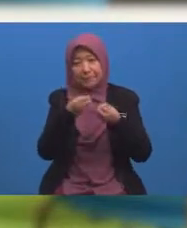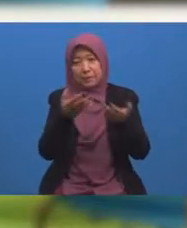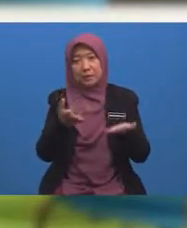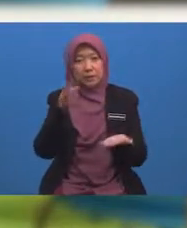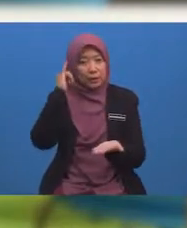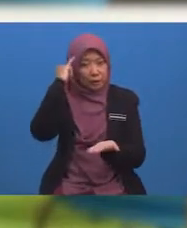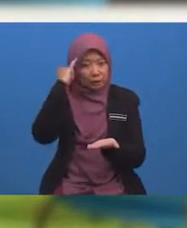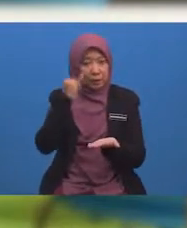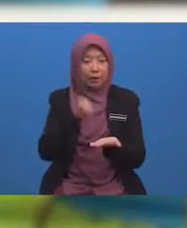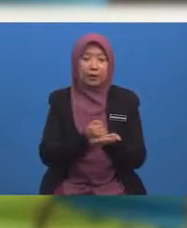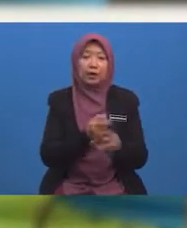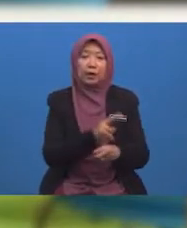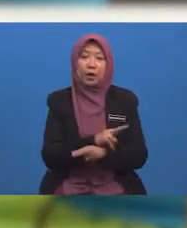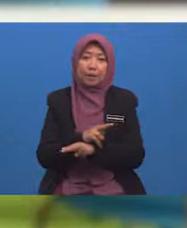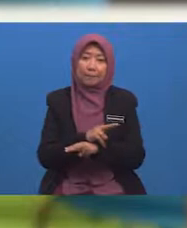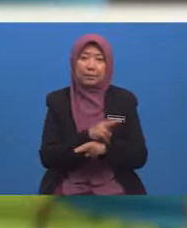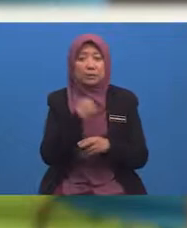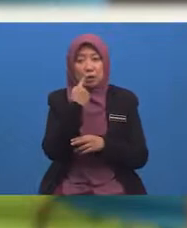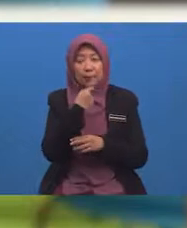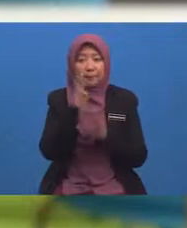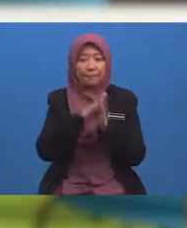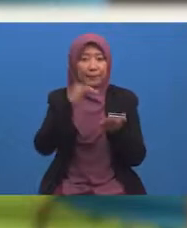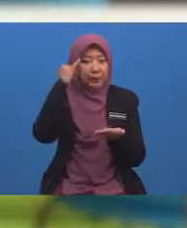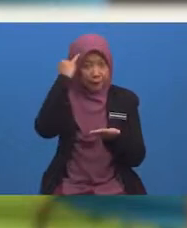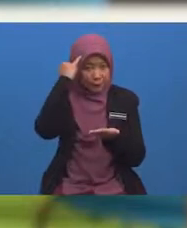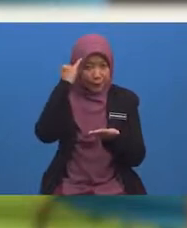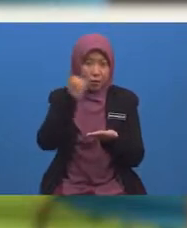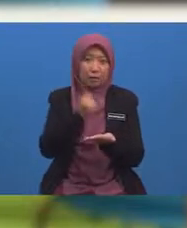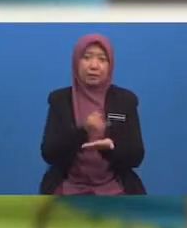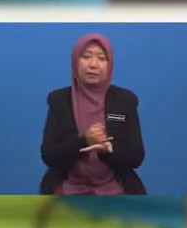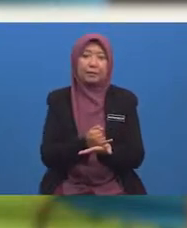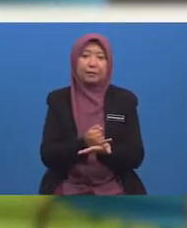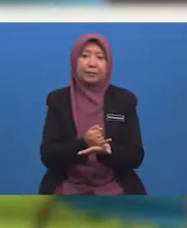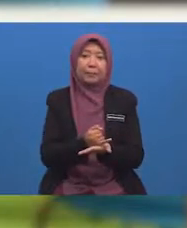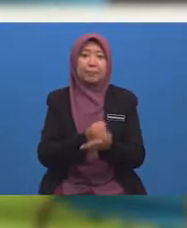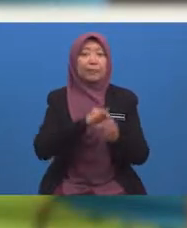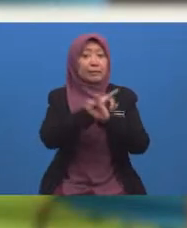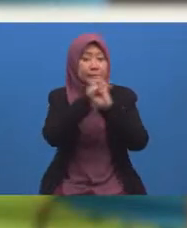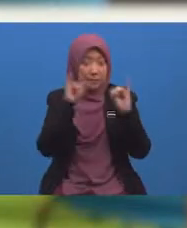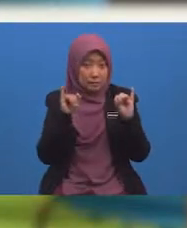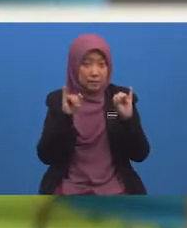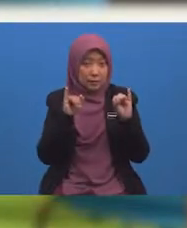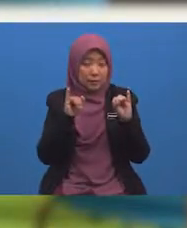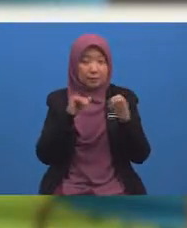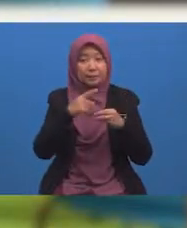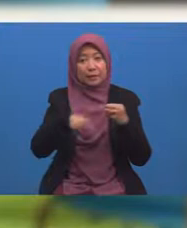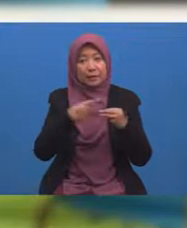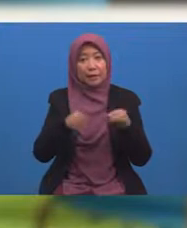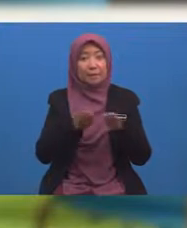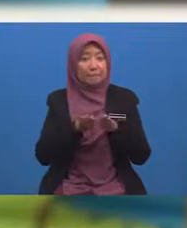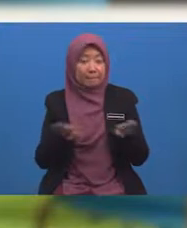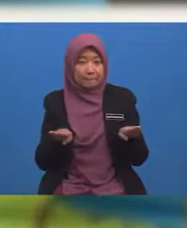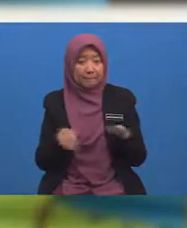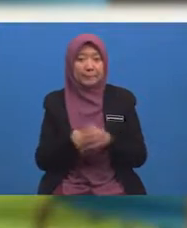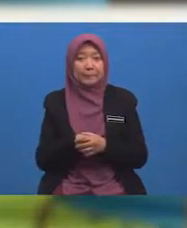hamba yang beriman kepada Allah. Murid-murid jelas tentang perbezaan